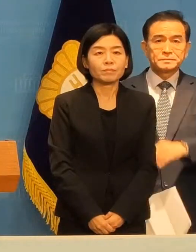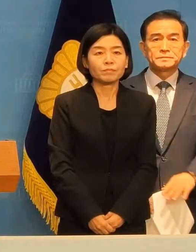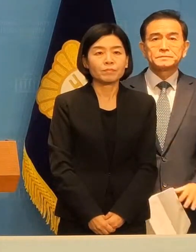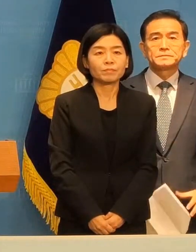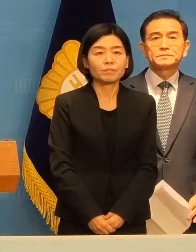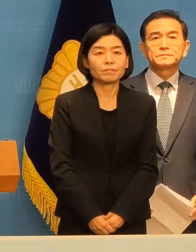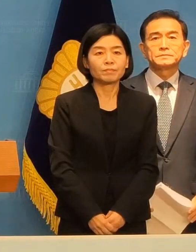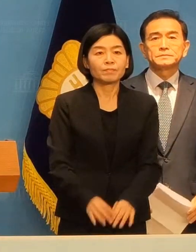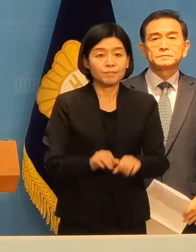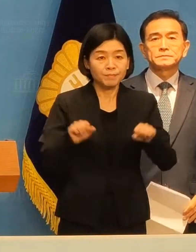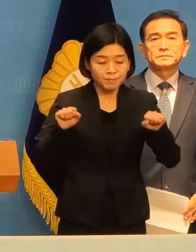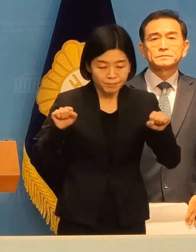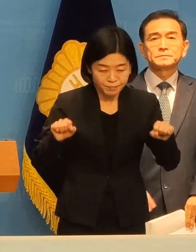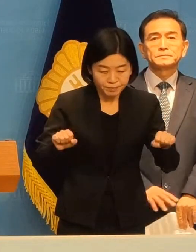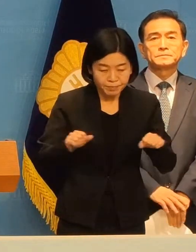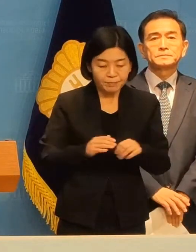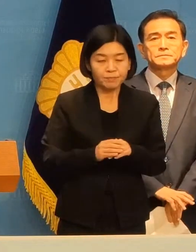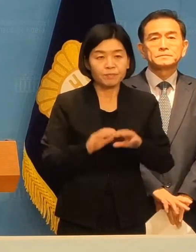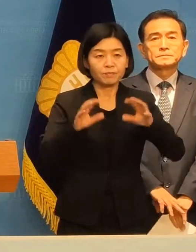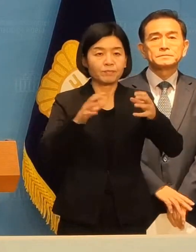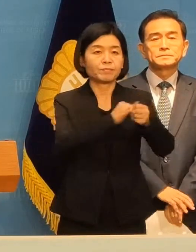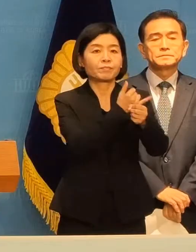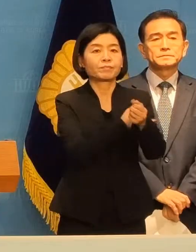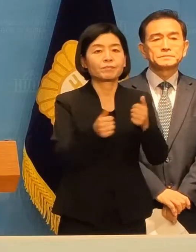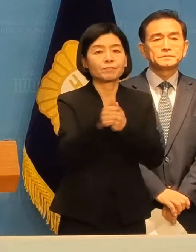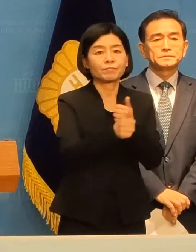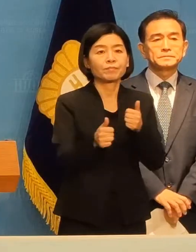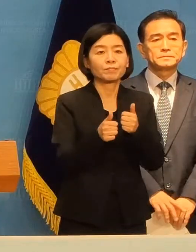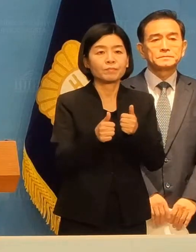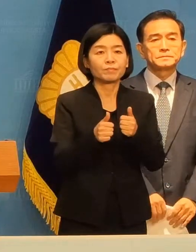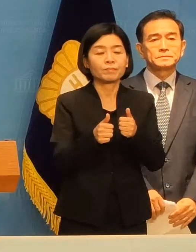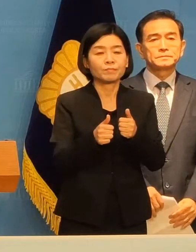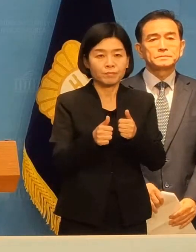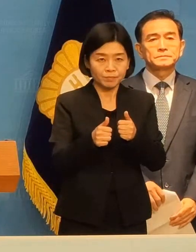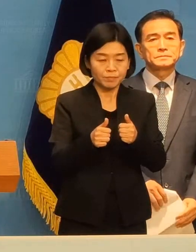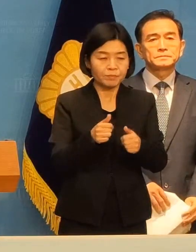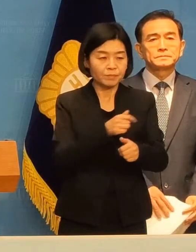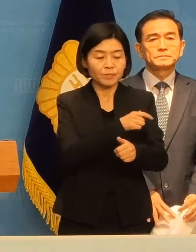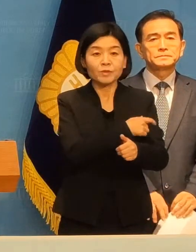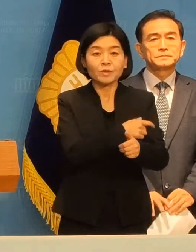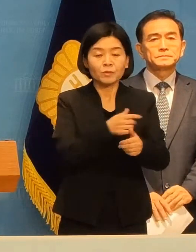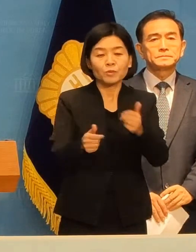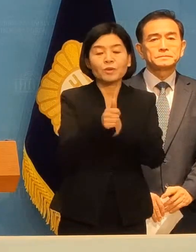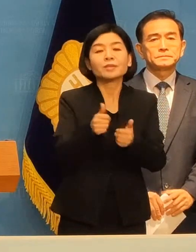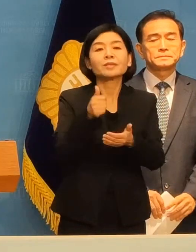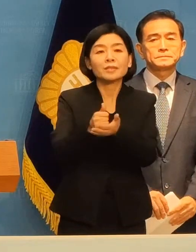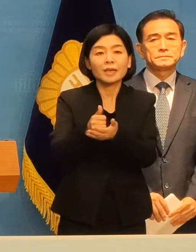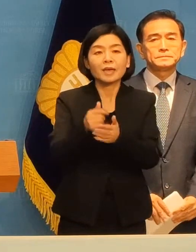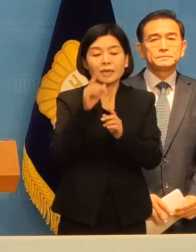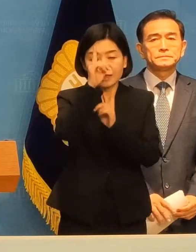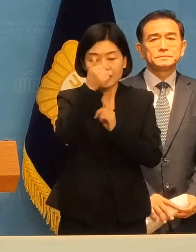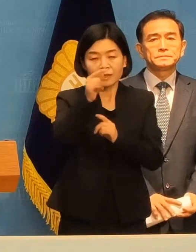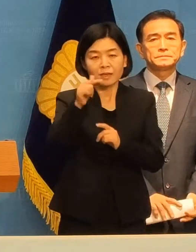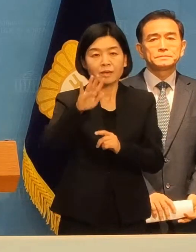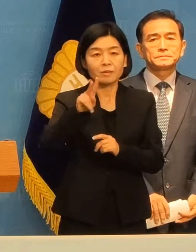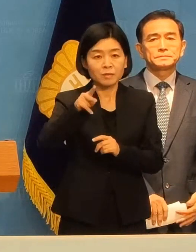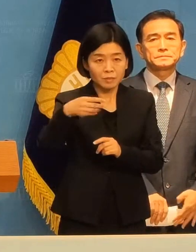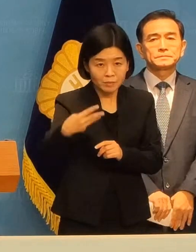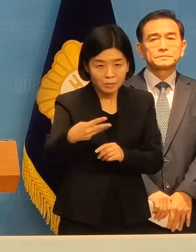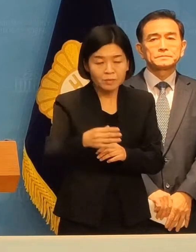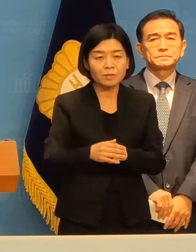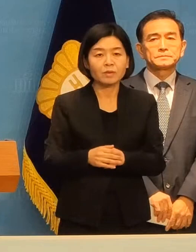네, 안녕하십니까. 국가인권위원회 비상임위원이자 북한인권정신센터 소장 이한별입니다. 우크라이나에